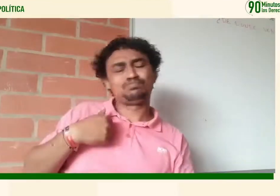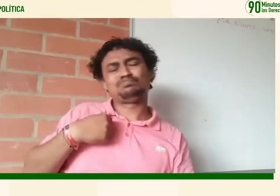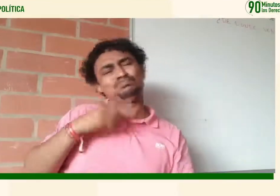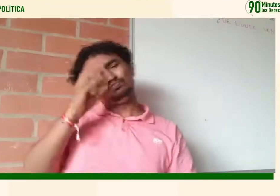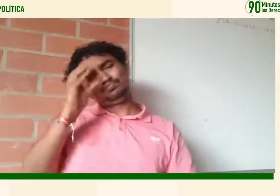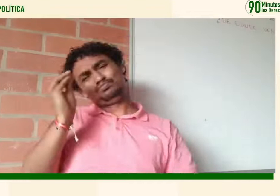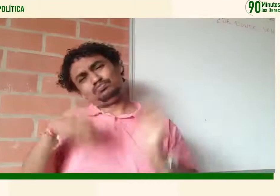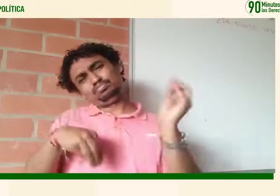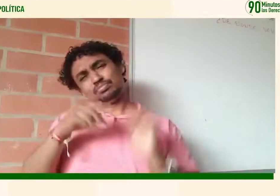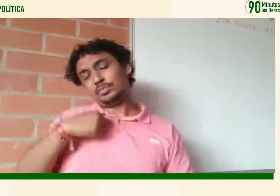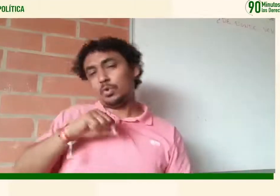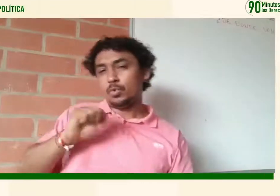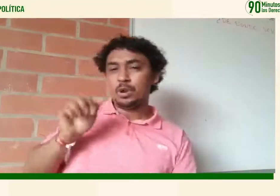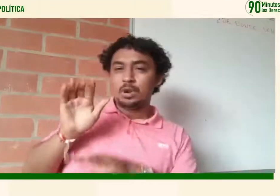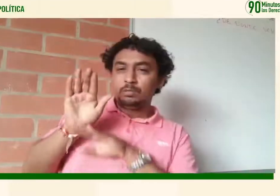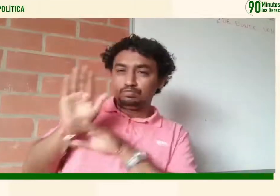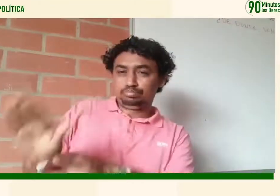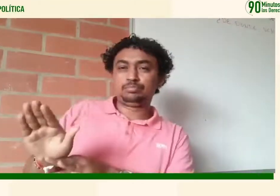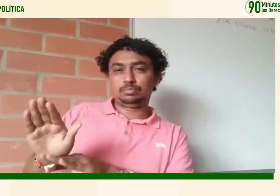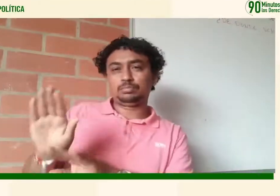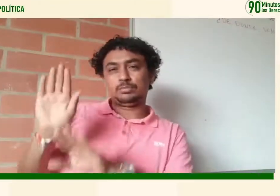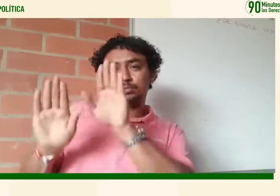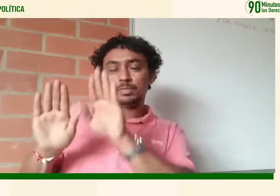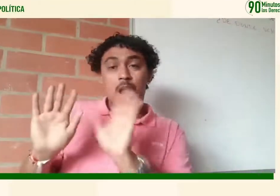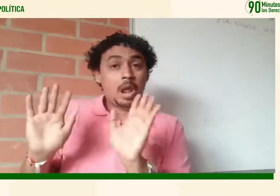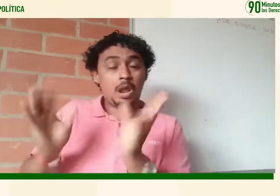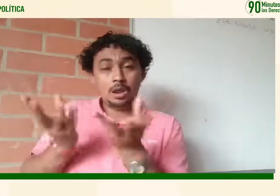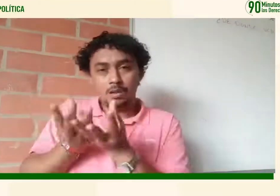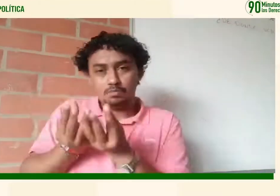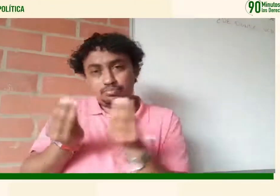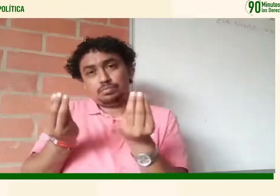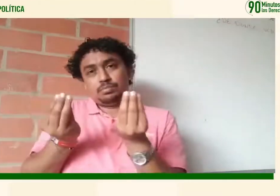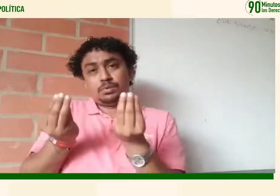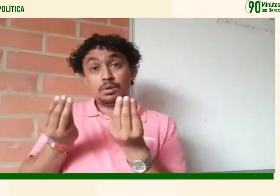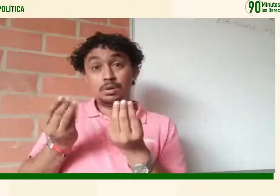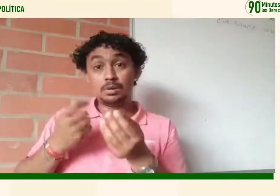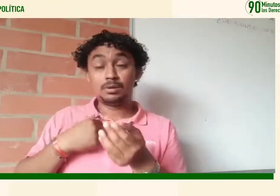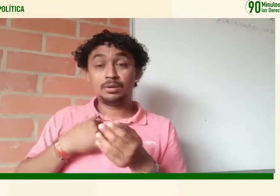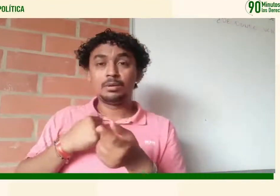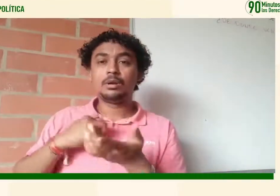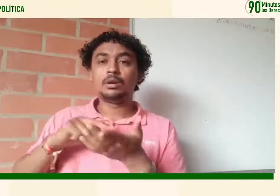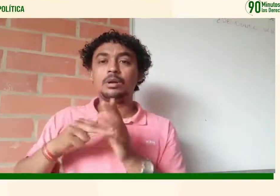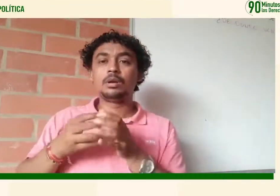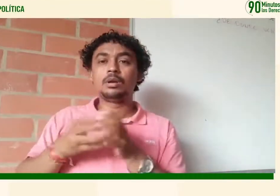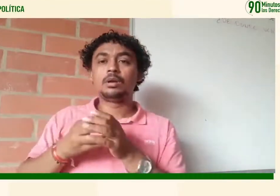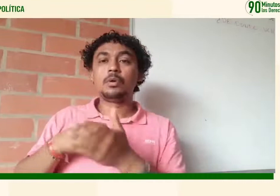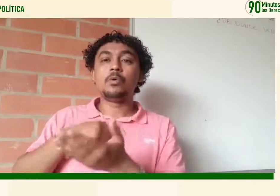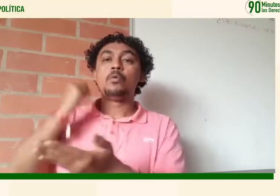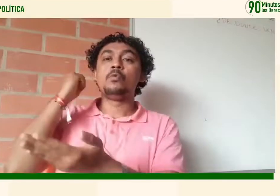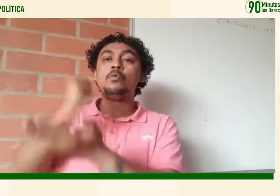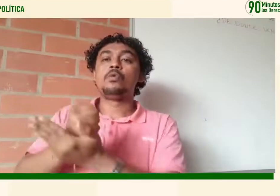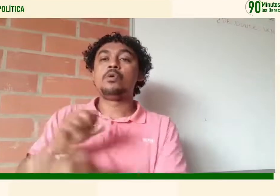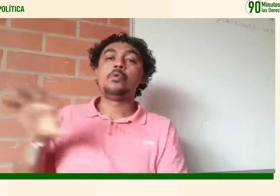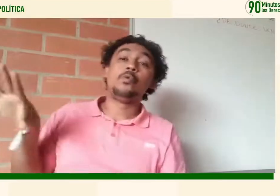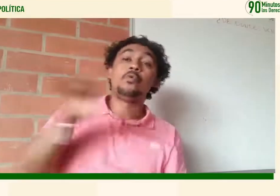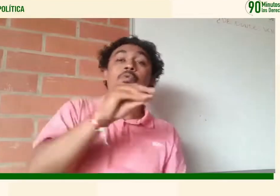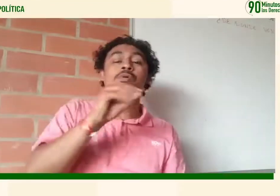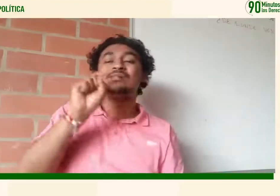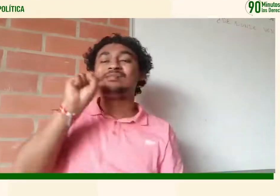y la otra parte por otros están en desacuerdo con esa parte la asociación no puede obligar